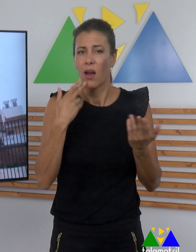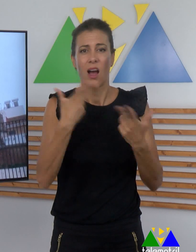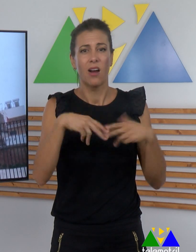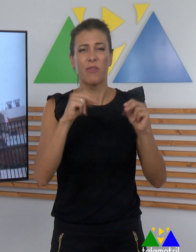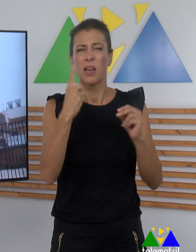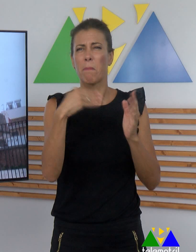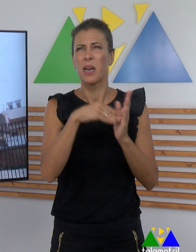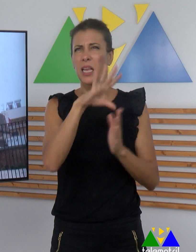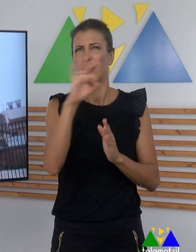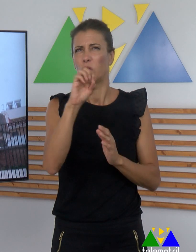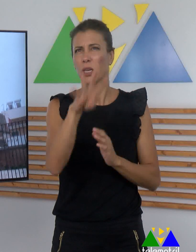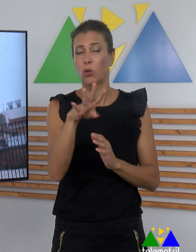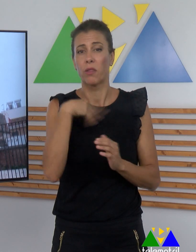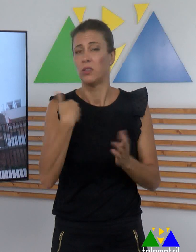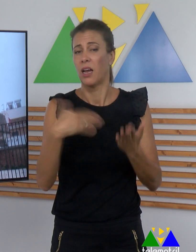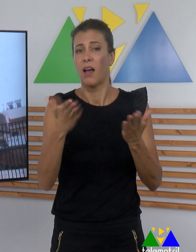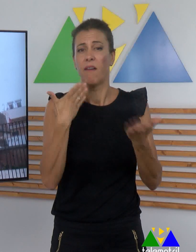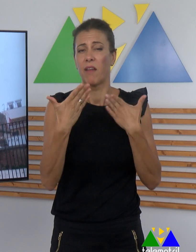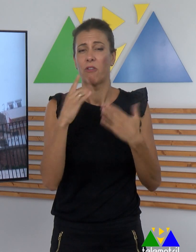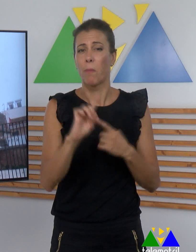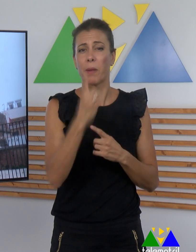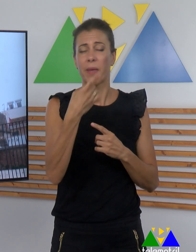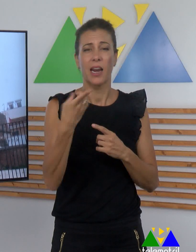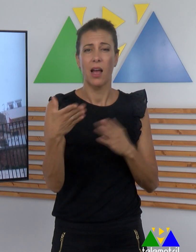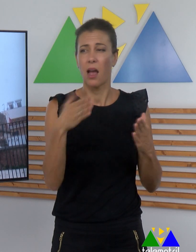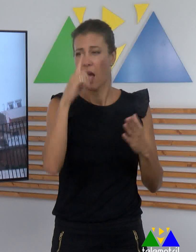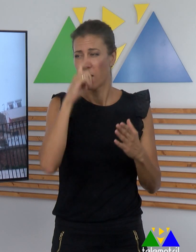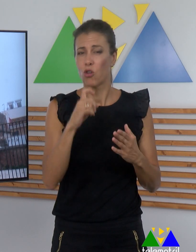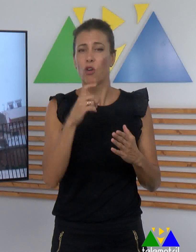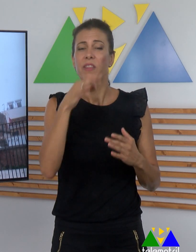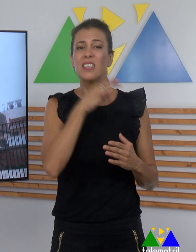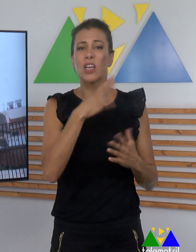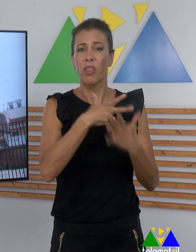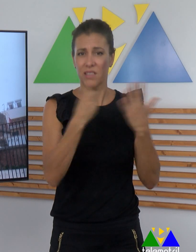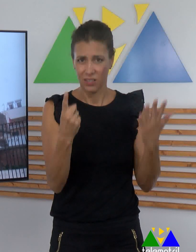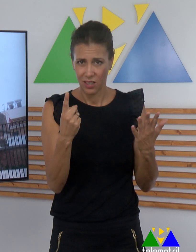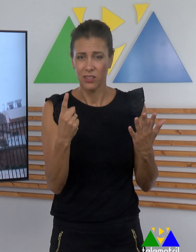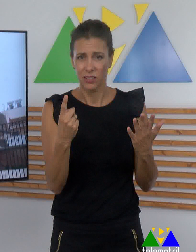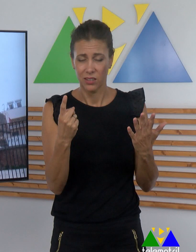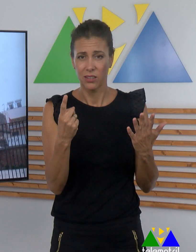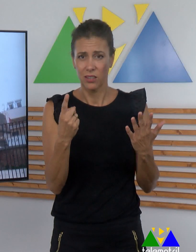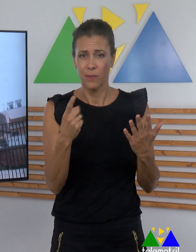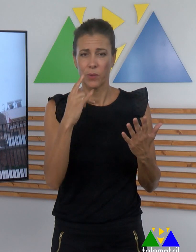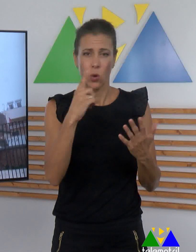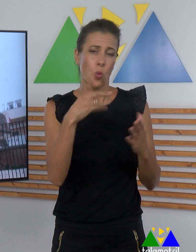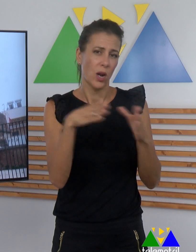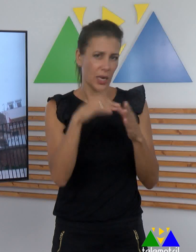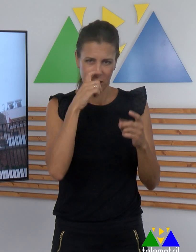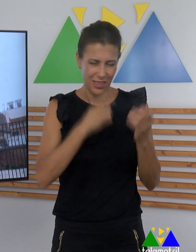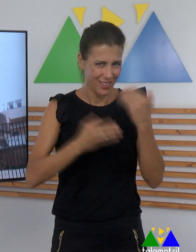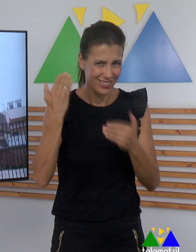en 1514, estamos hablando de las primeras décadas del siglo XVI, es una iglesia